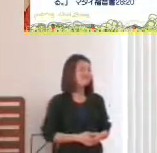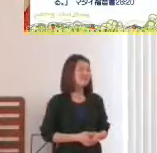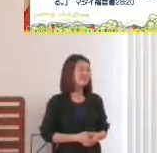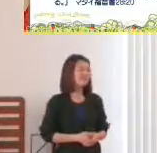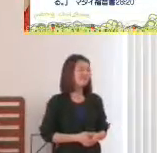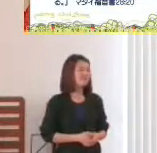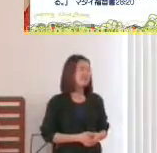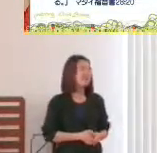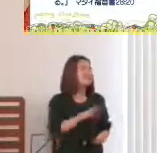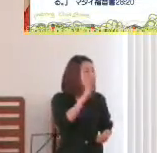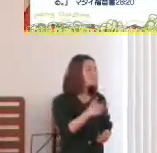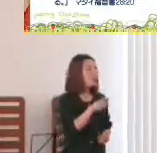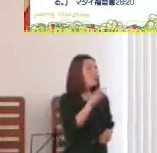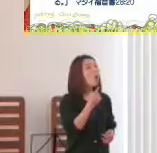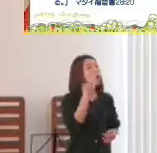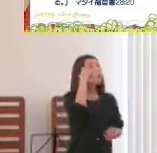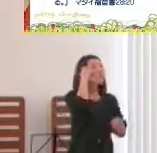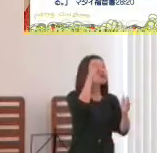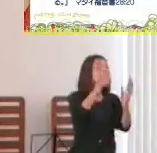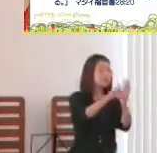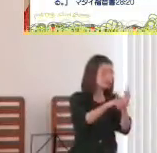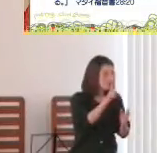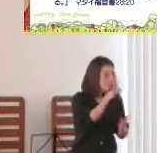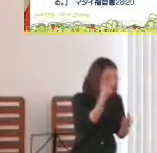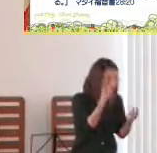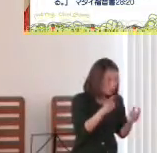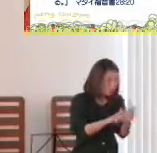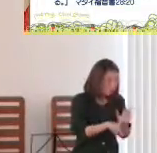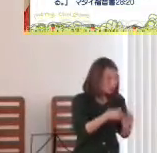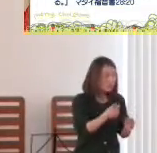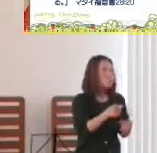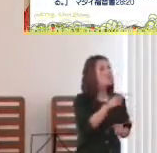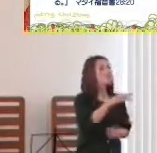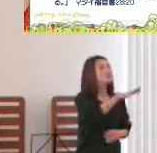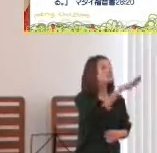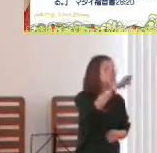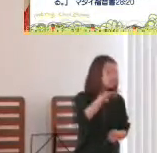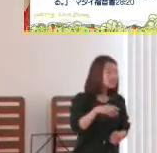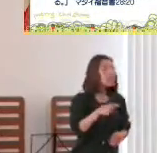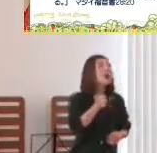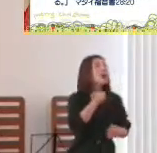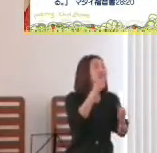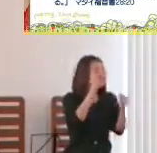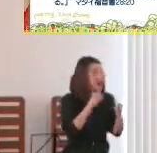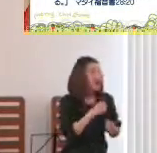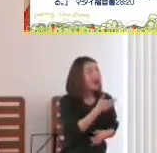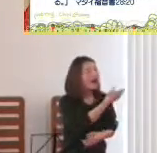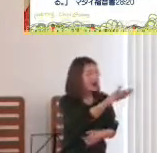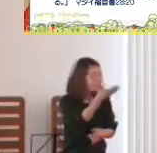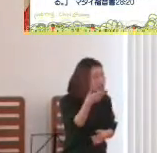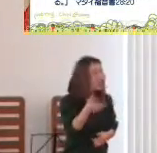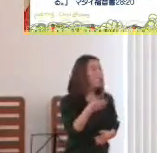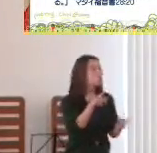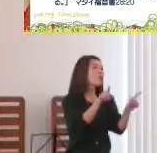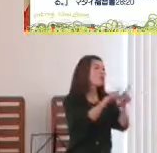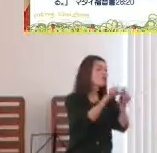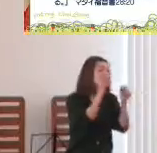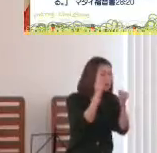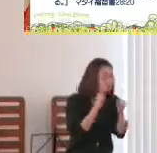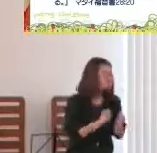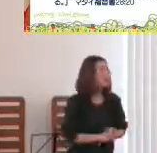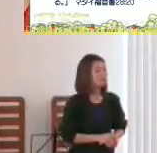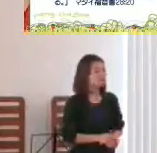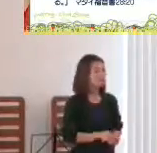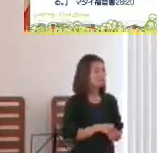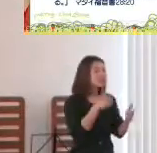章の20節、私は世の終わりまでいつもあなた方と共にいると。世の終わりまでですよ。